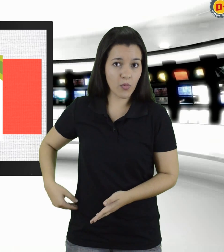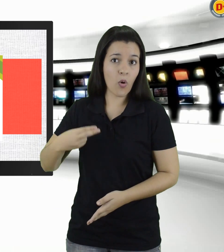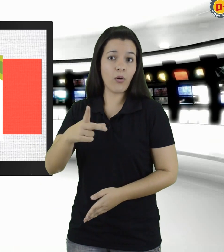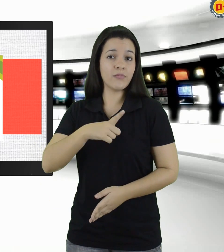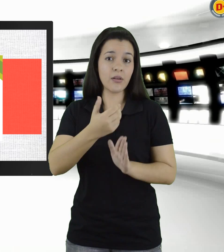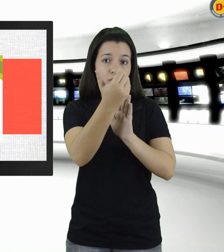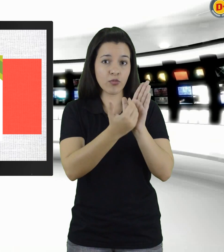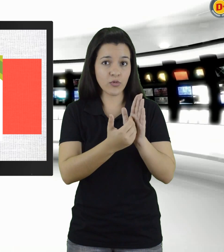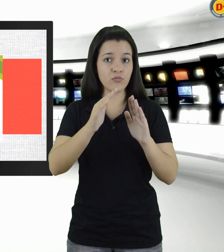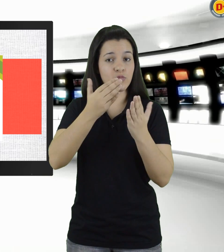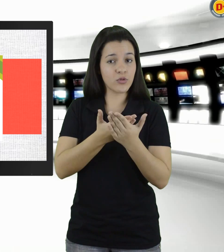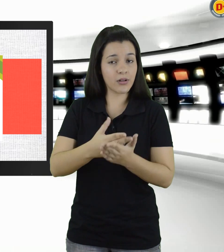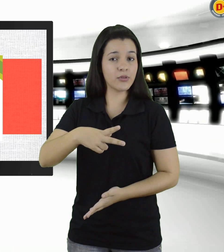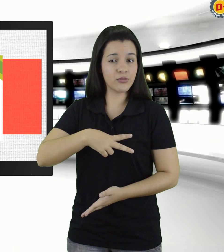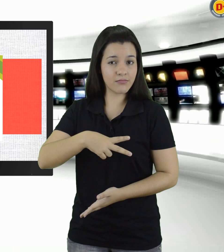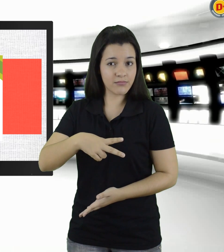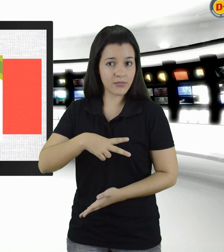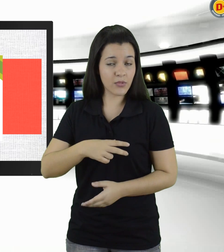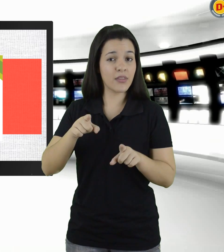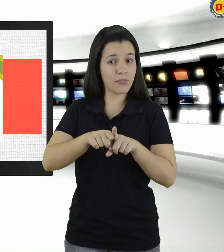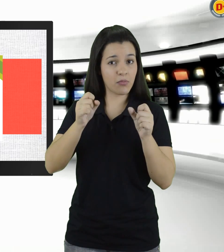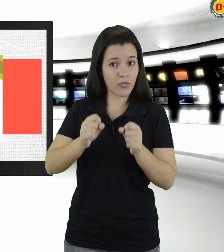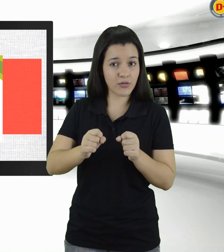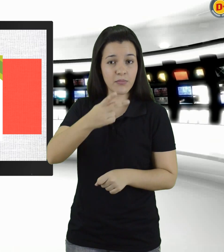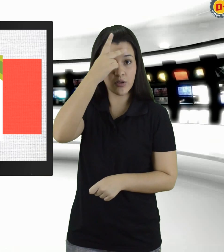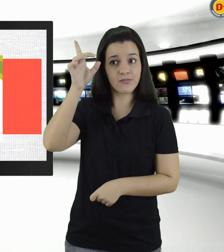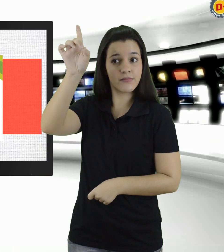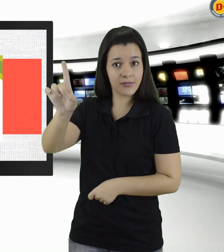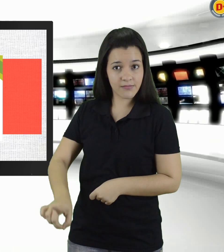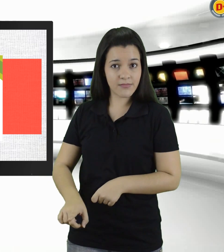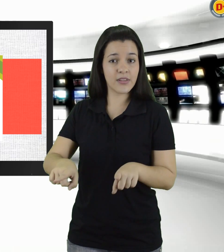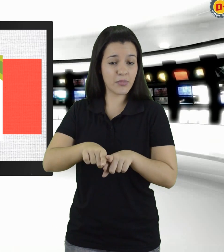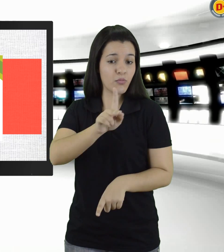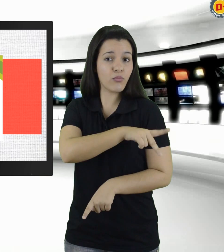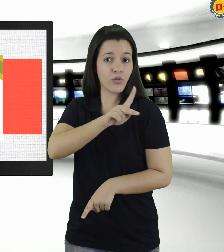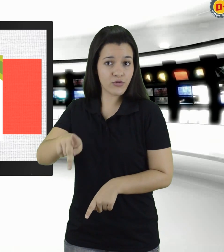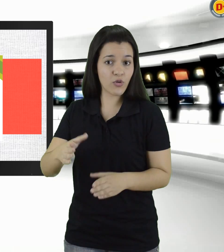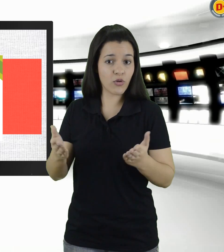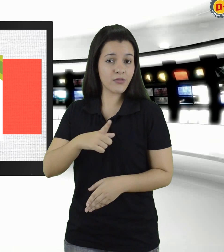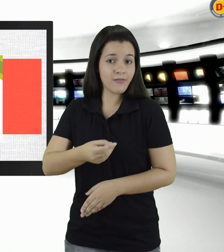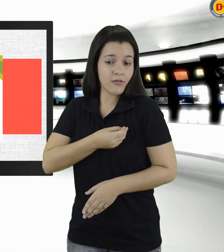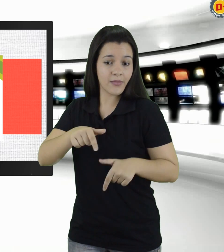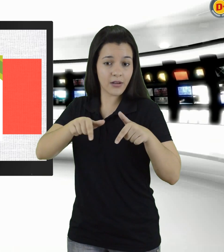particulares podem participar ainda pessoas com deficiência e professores da rede pública que exerçam a profissão